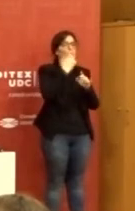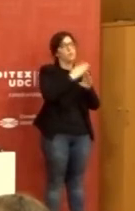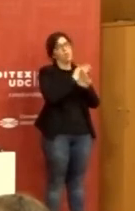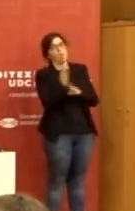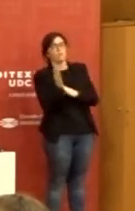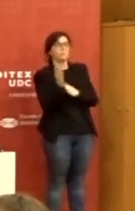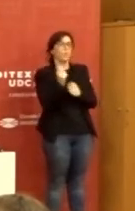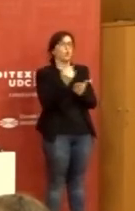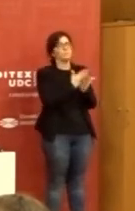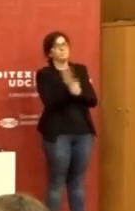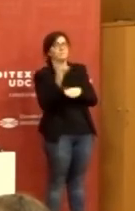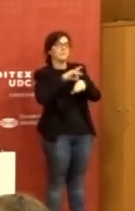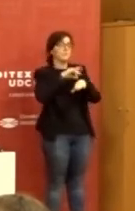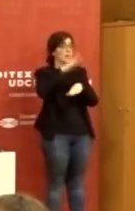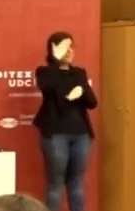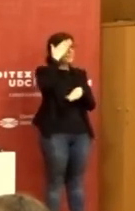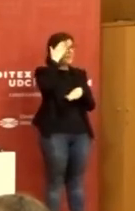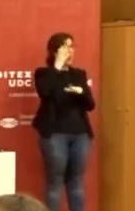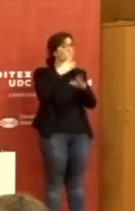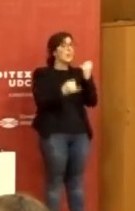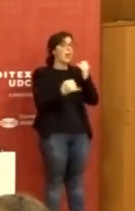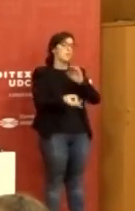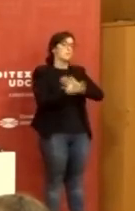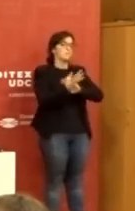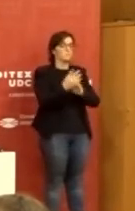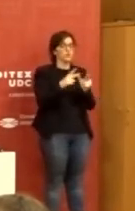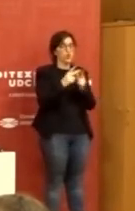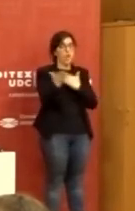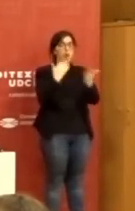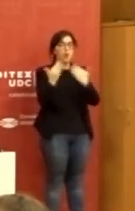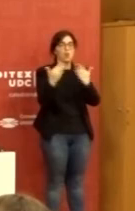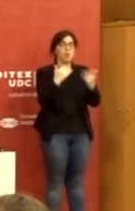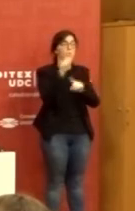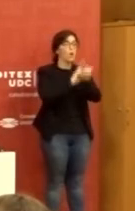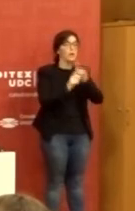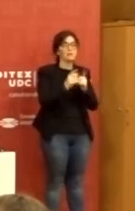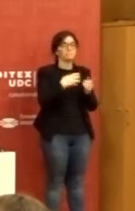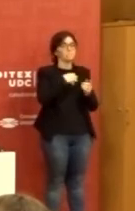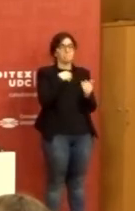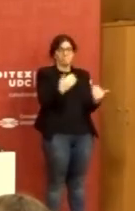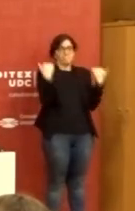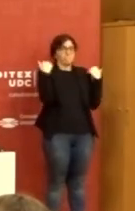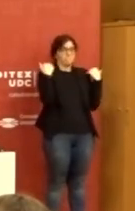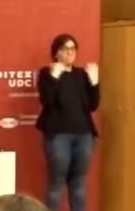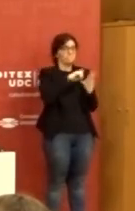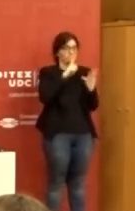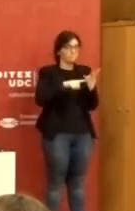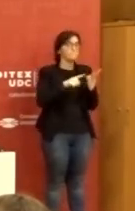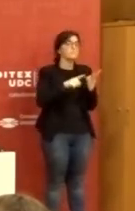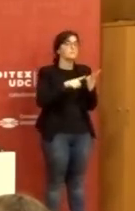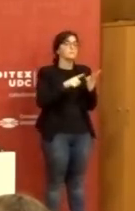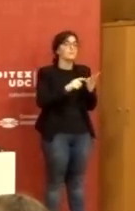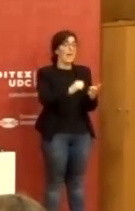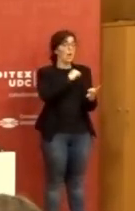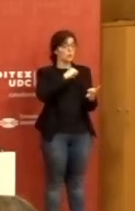mental o lo que sea, pues pudiera tener dificultades en su conducta social, y autonomía personal en